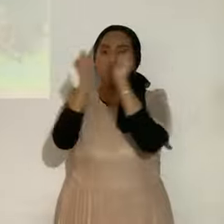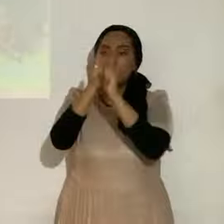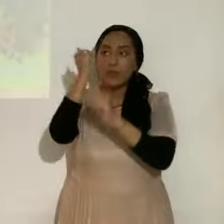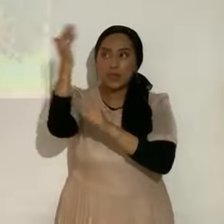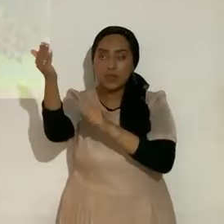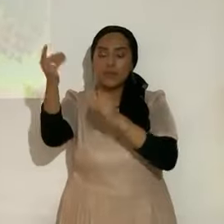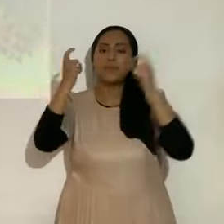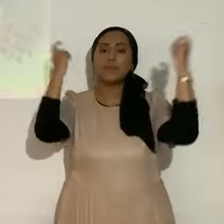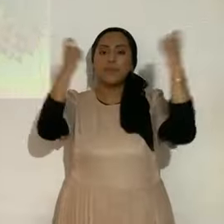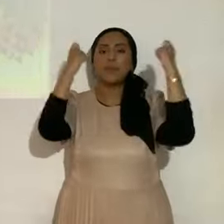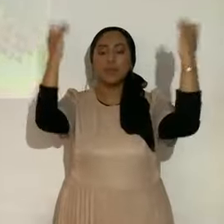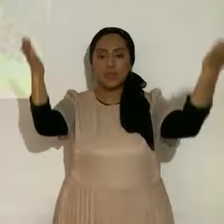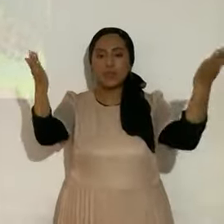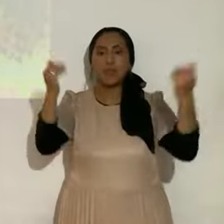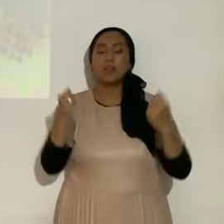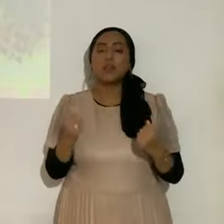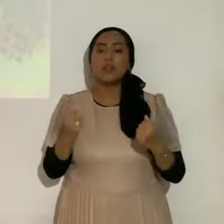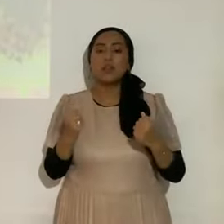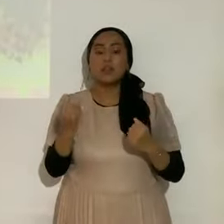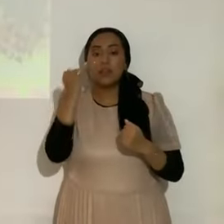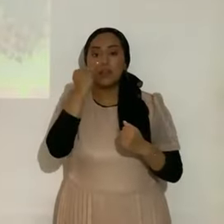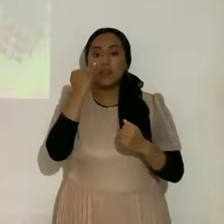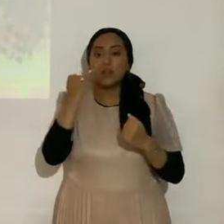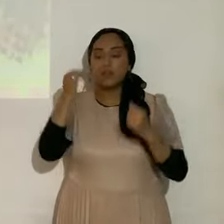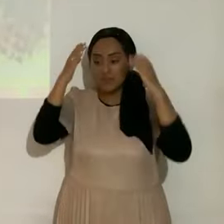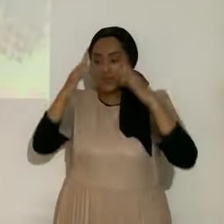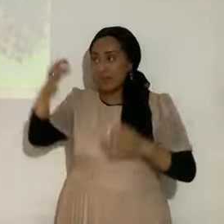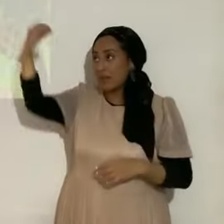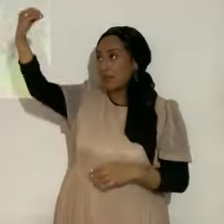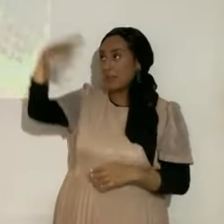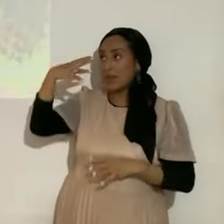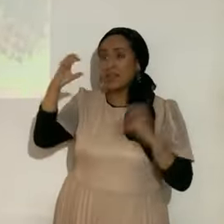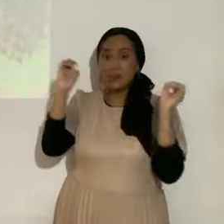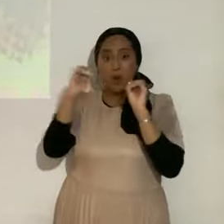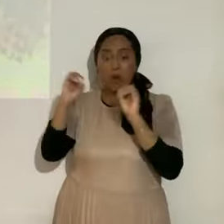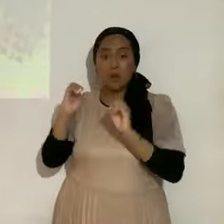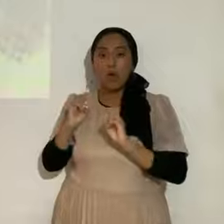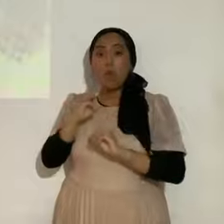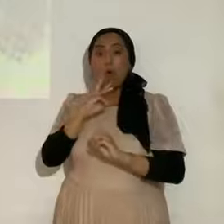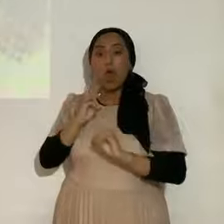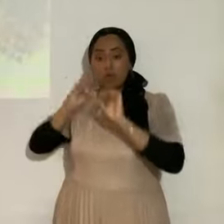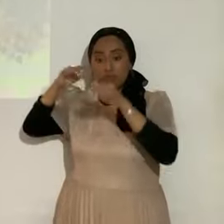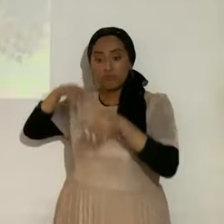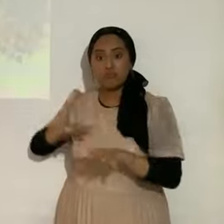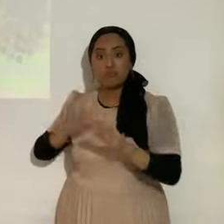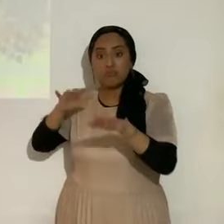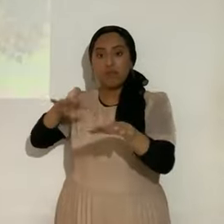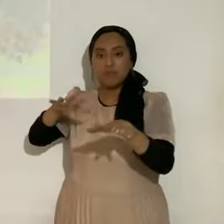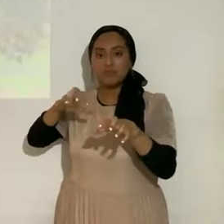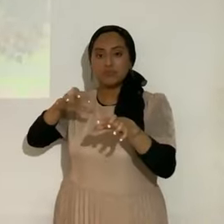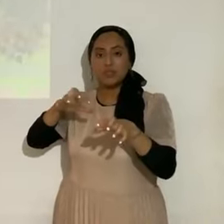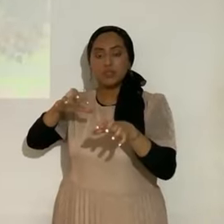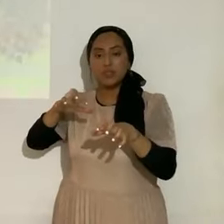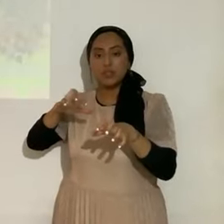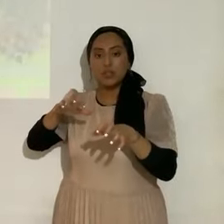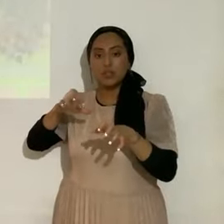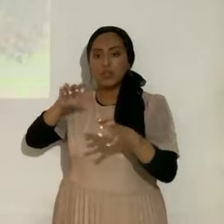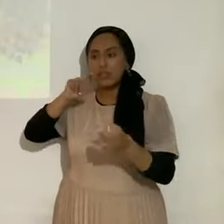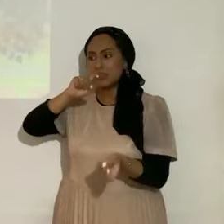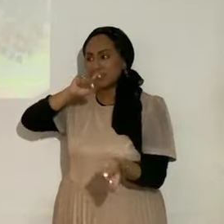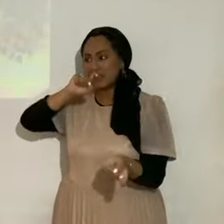adorarle y exaltarle. Sin el sol físico, hermanos, los océanos se congelarían. La cadena alimenticia